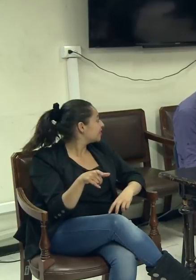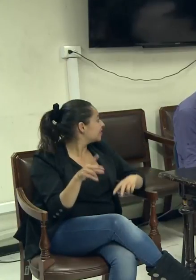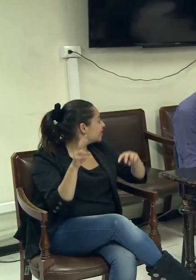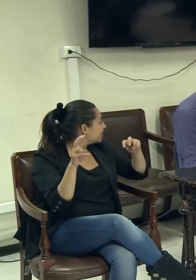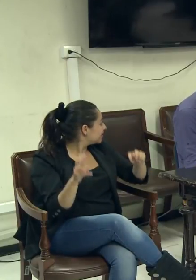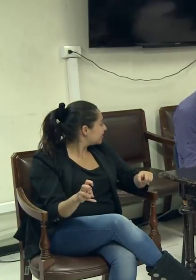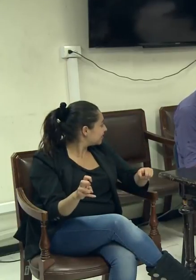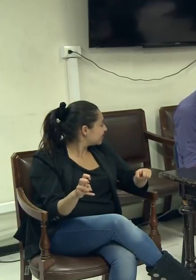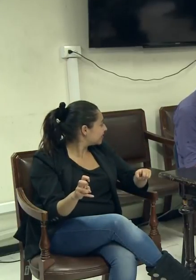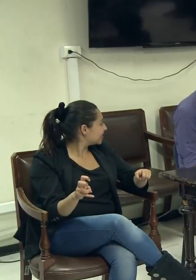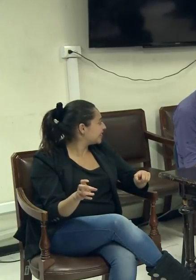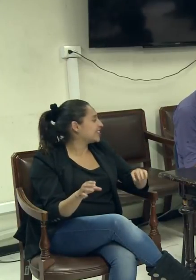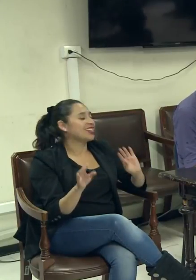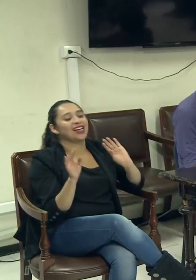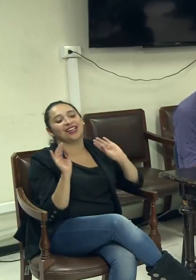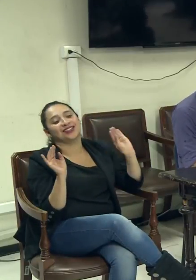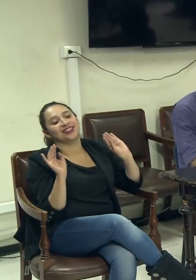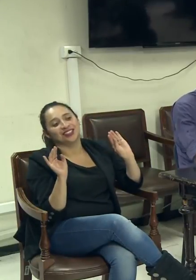ni izquierdistas,